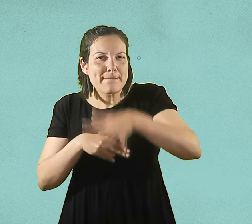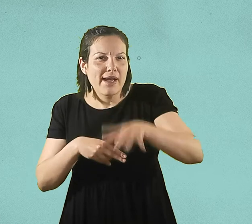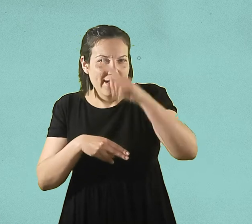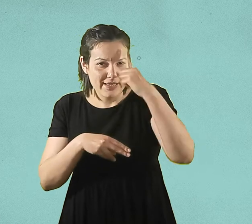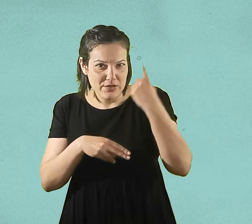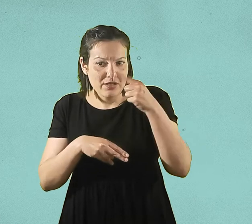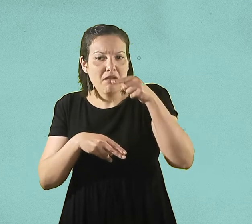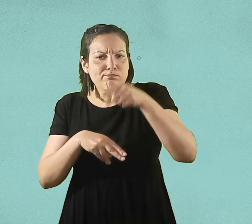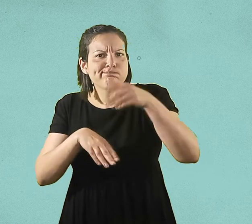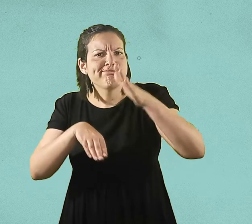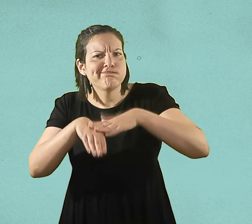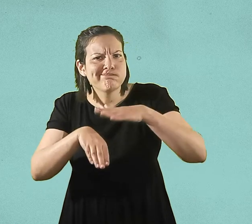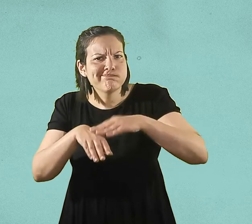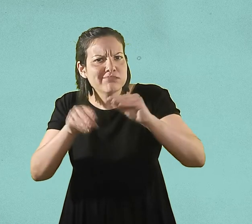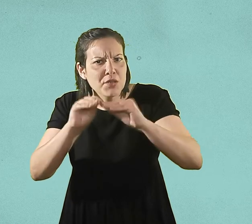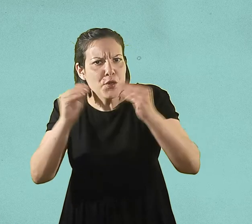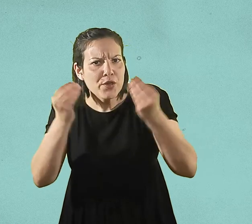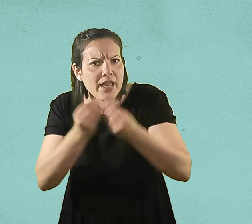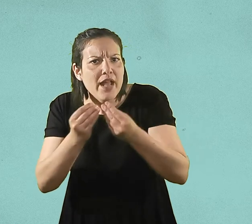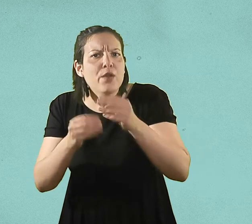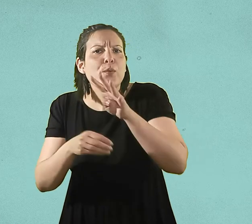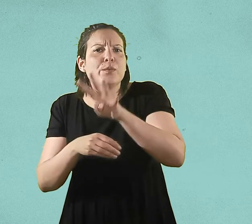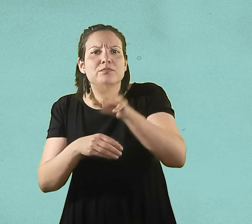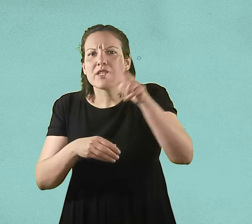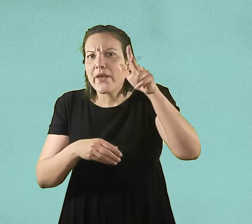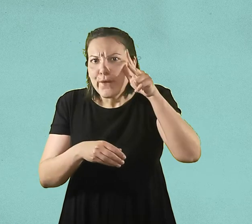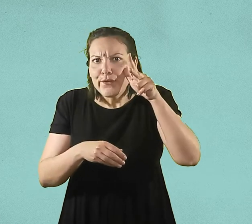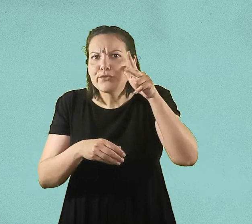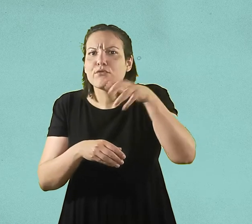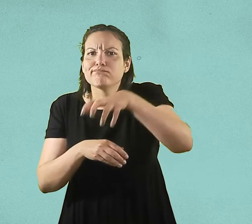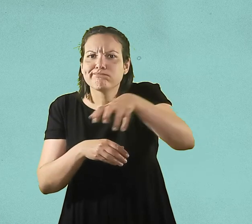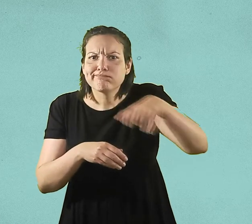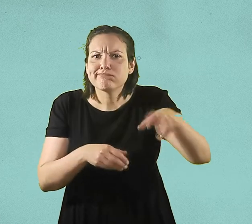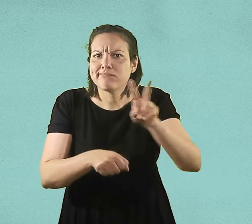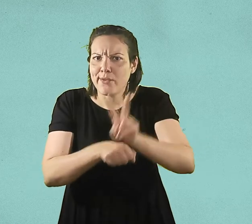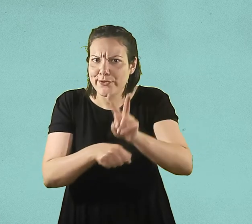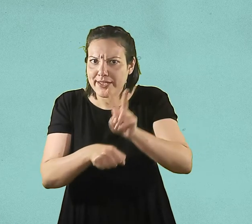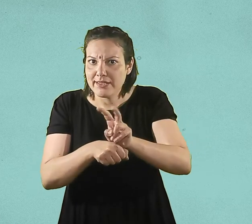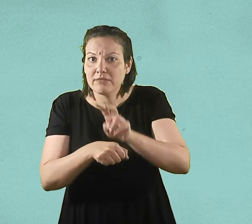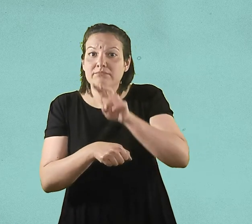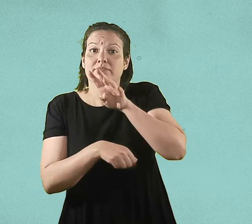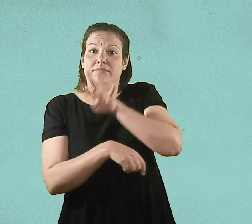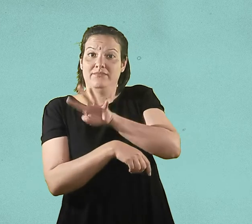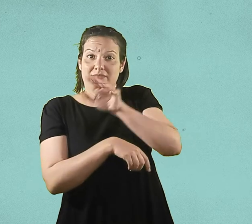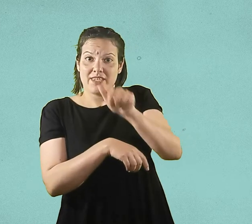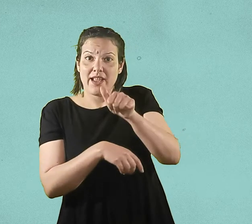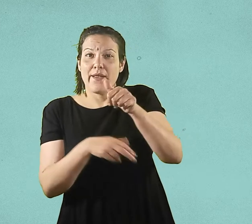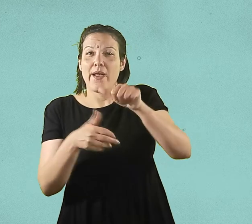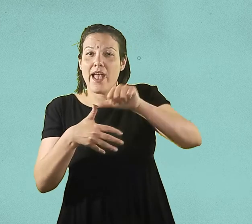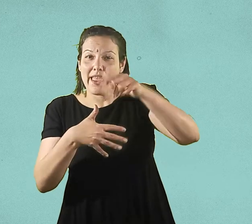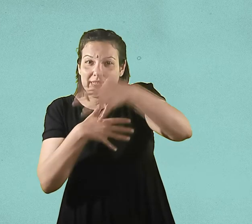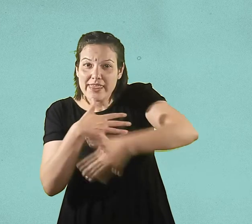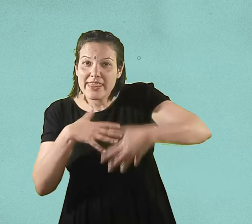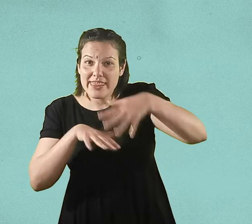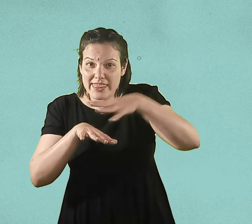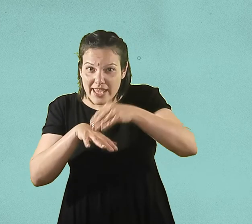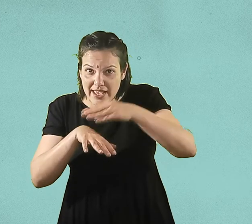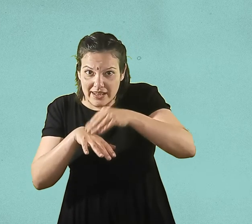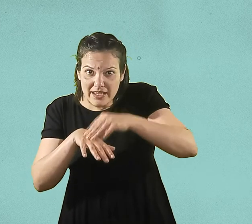cargo 48 áreas protegidas, 46 en territorio continental y 2